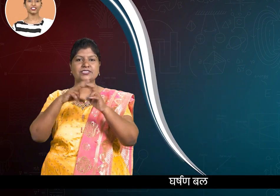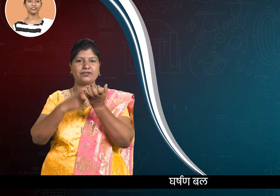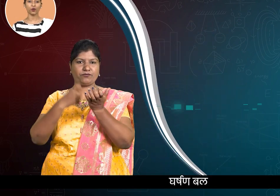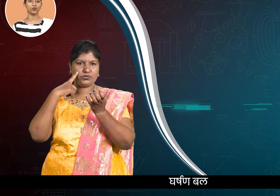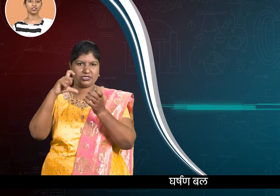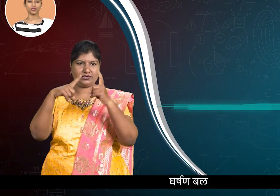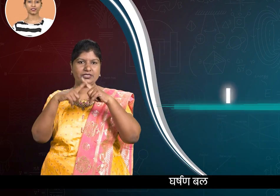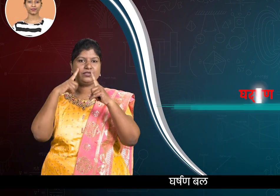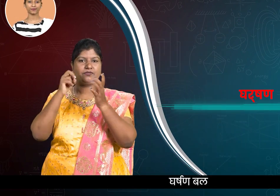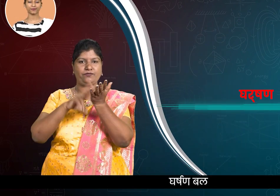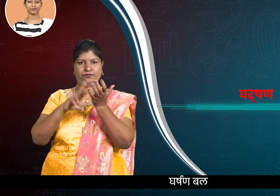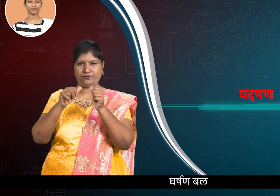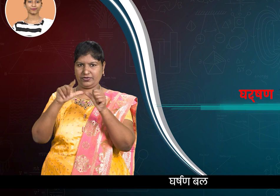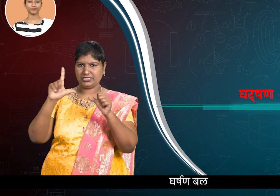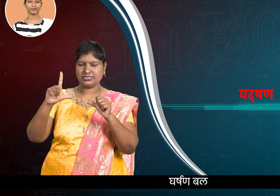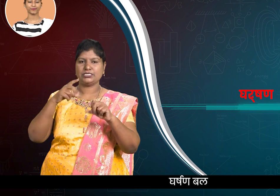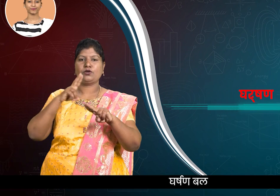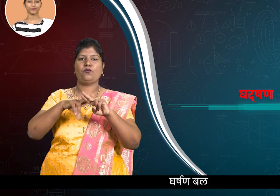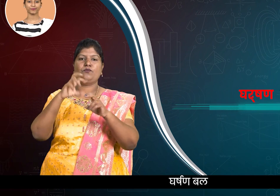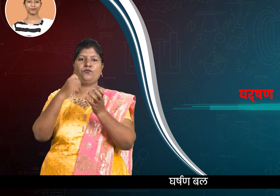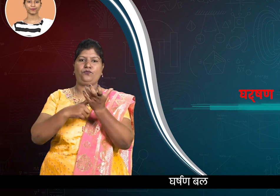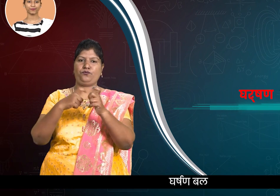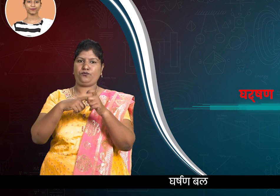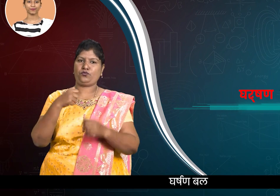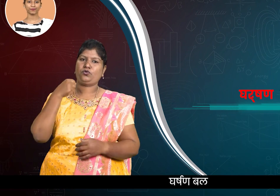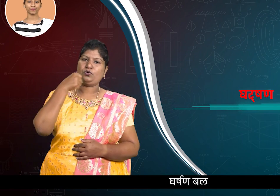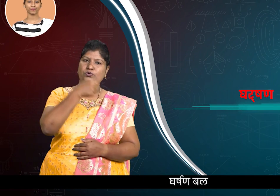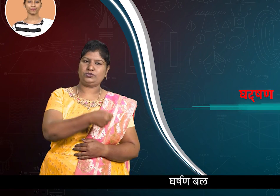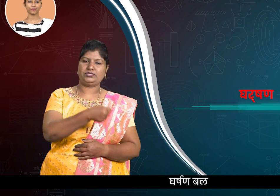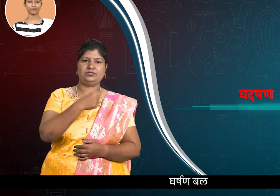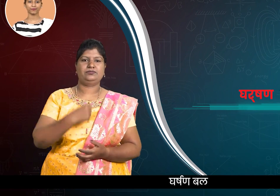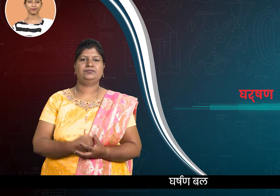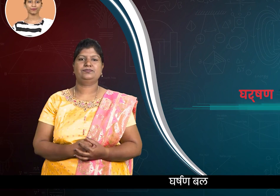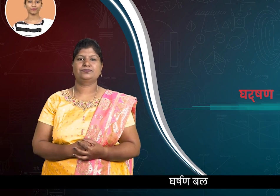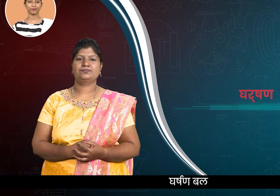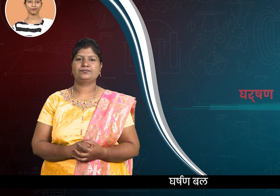फ्रिक्शन फोर्स यानी घर्षण बल।